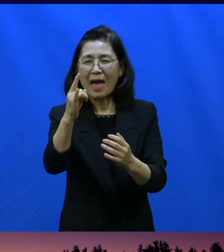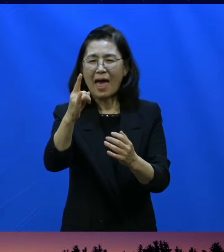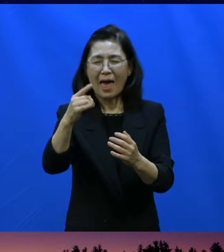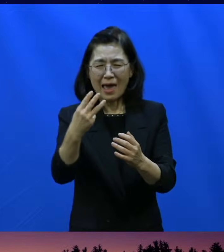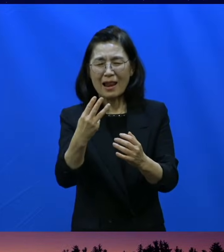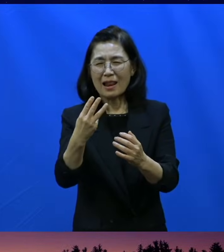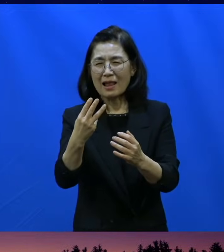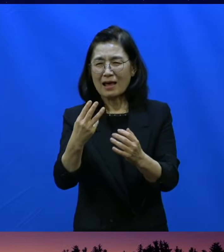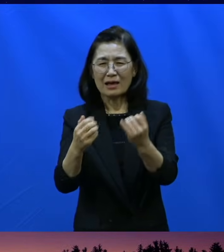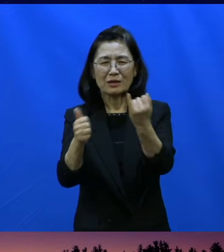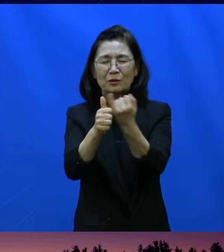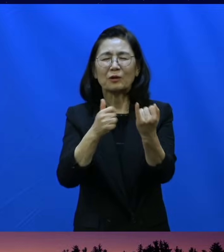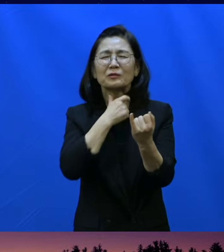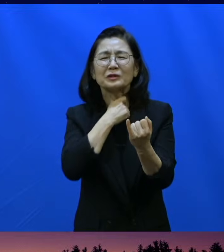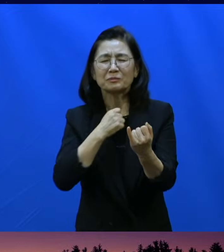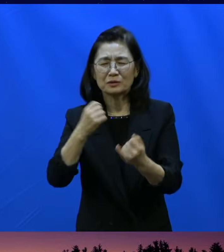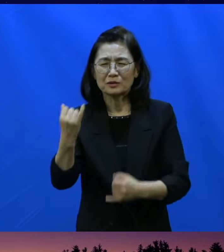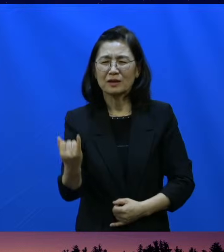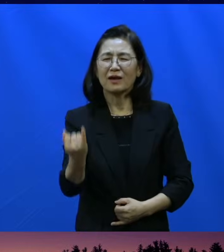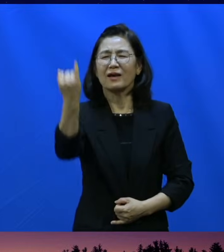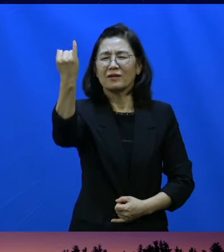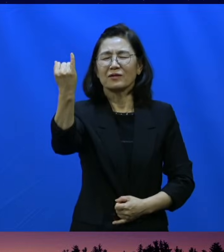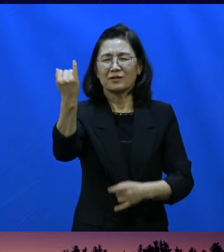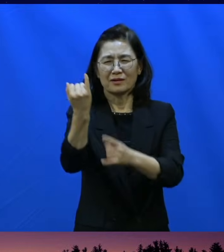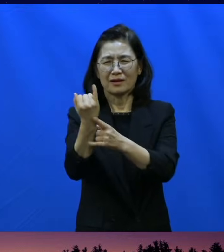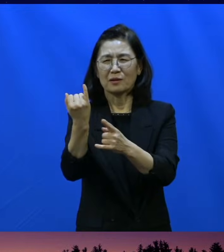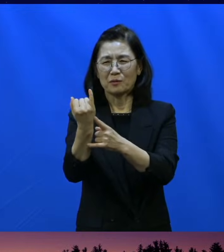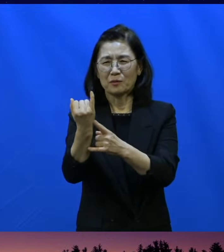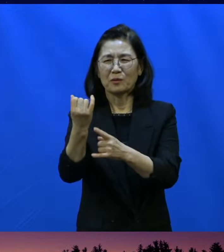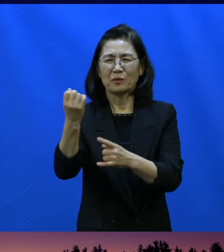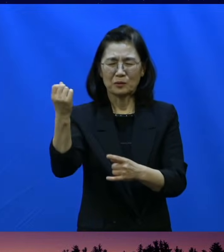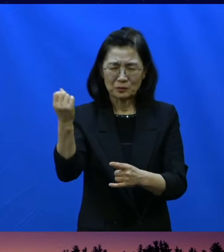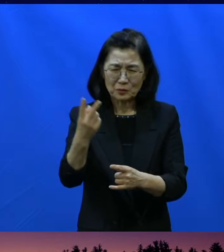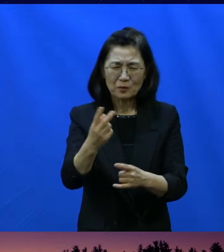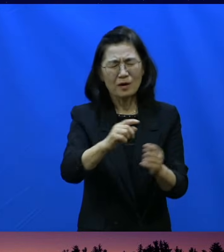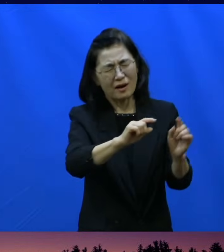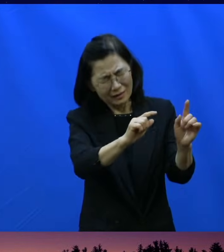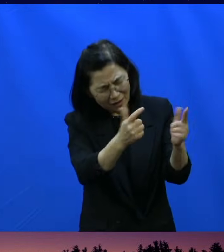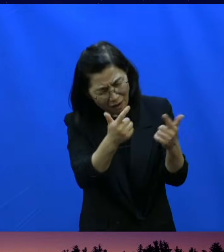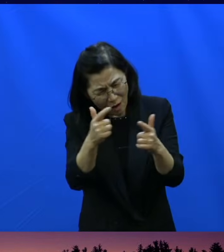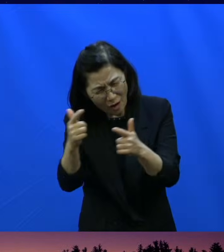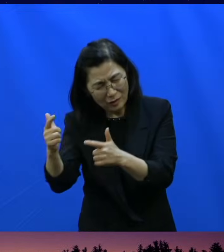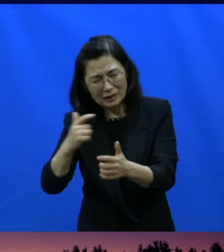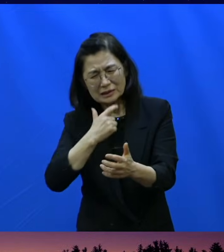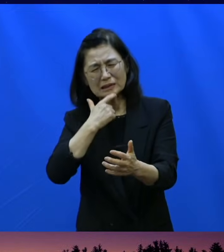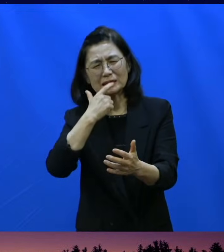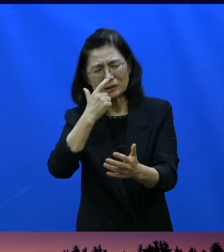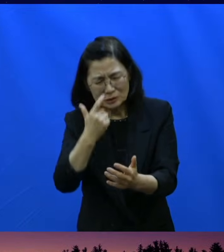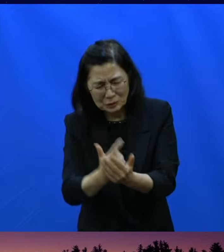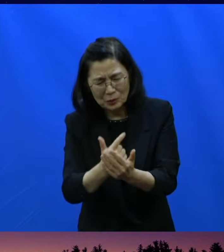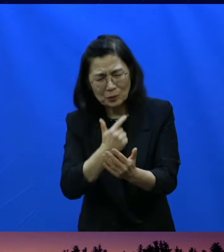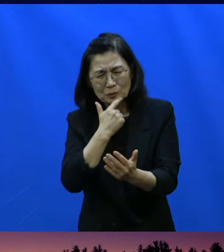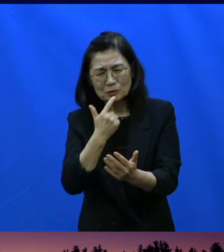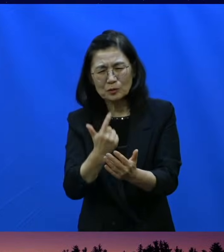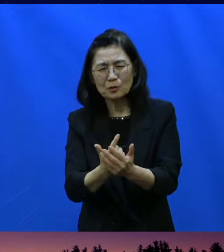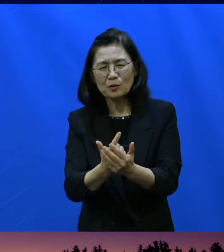앞에 와가지고 I love you 이러니까 막 야곱이 미칠 것 같고 막 그냥 속고 막 이랬잖아요.